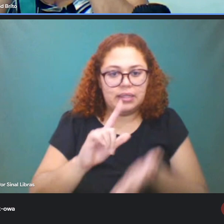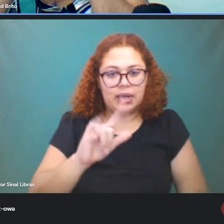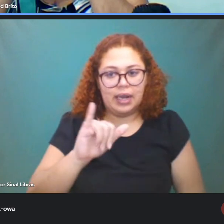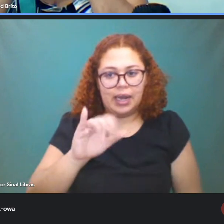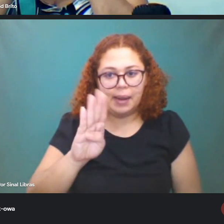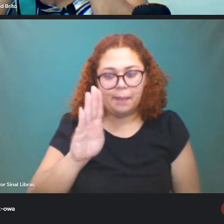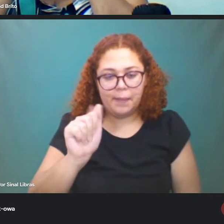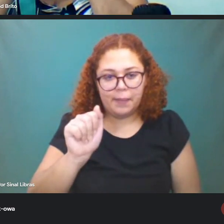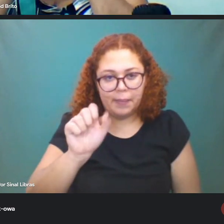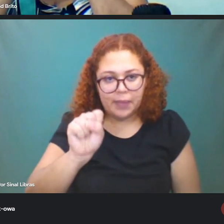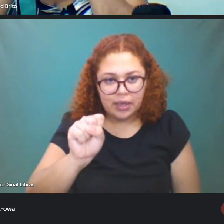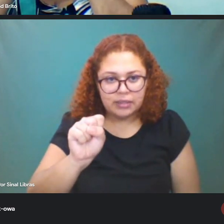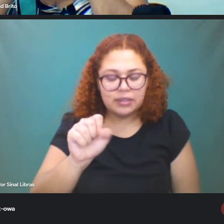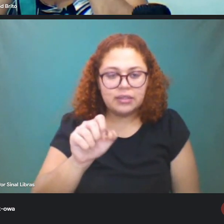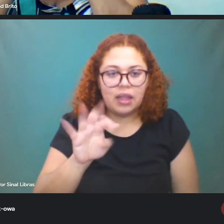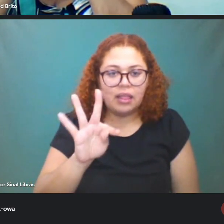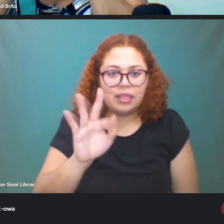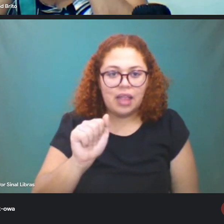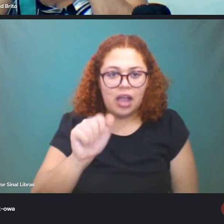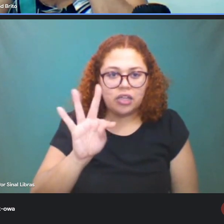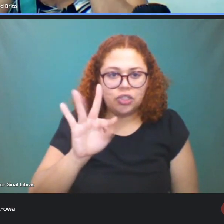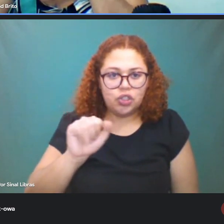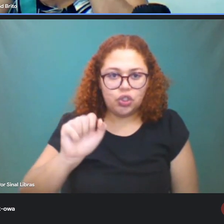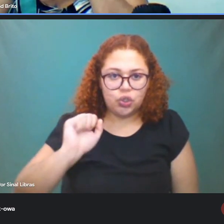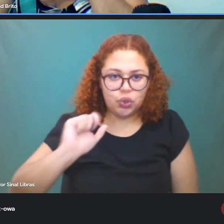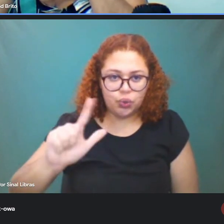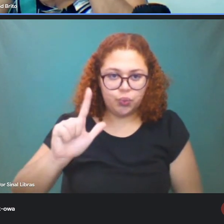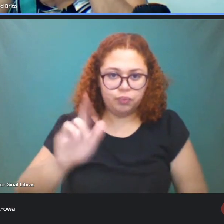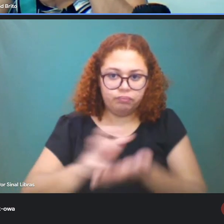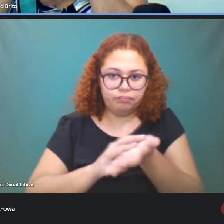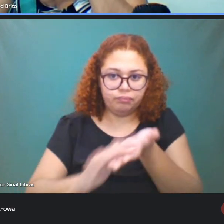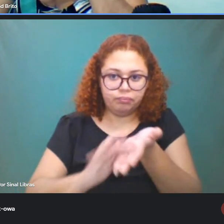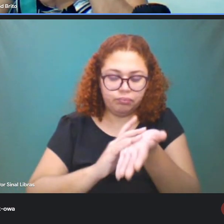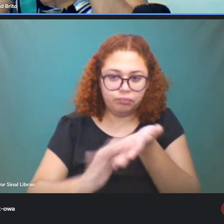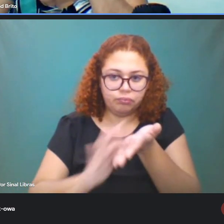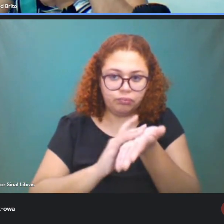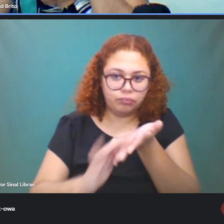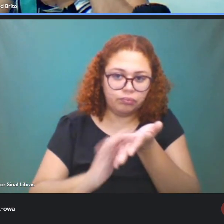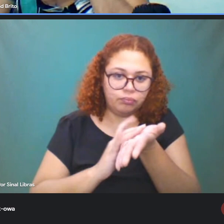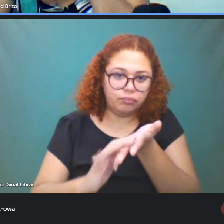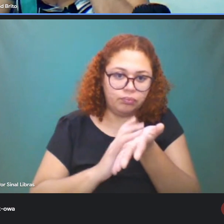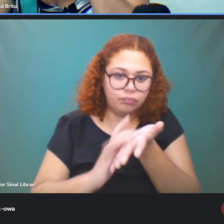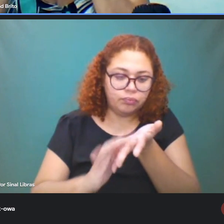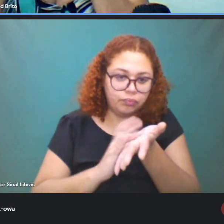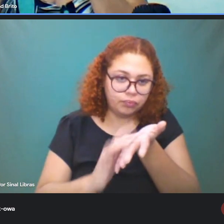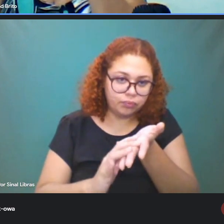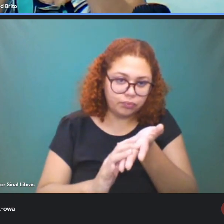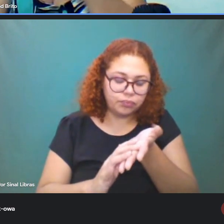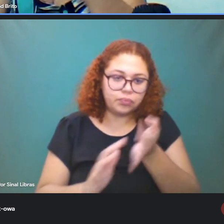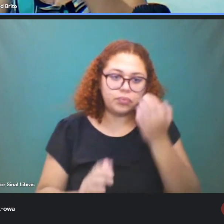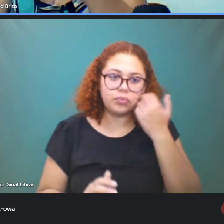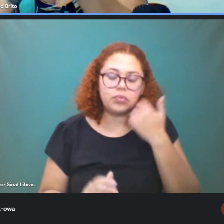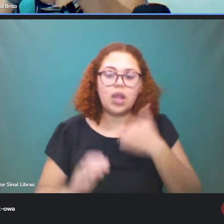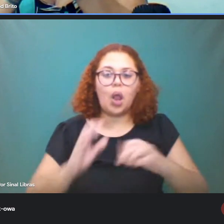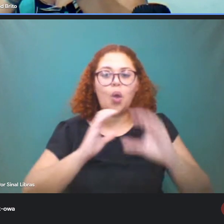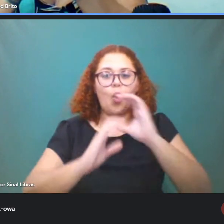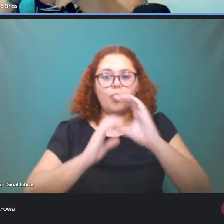Tem um nome surdo diferente. Cego. Não, surdo cego é a comunicação que é em Libras.